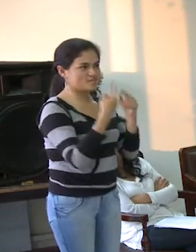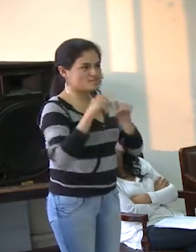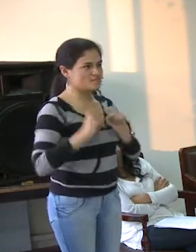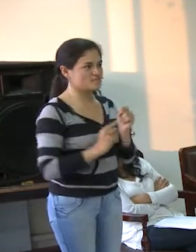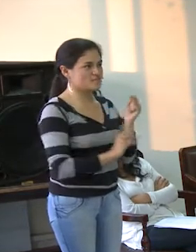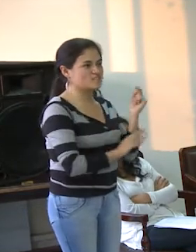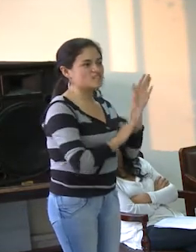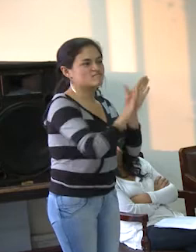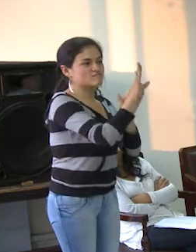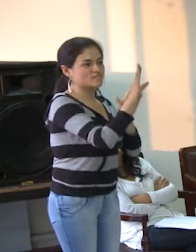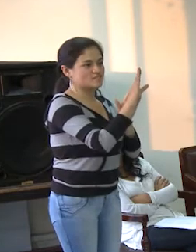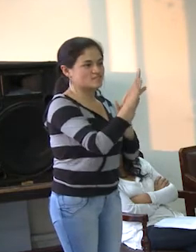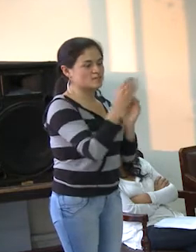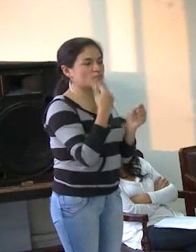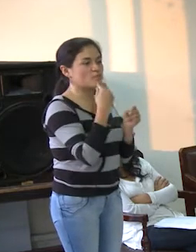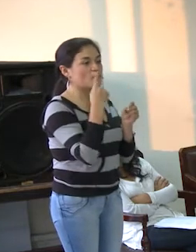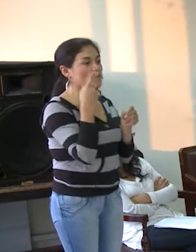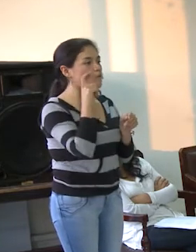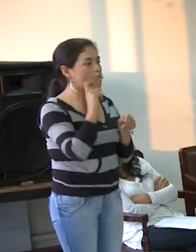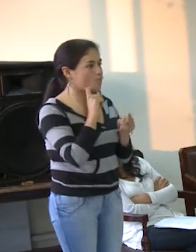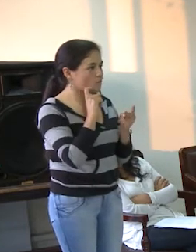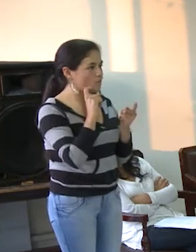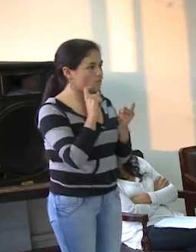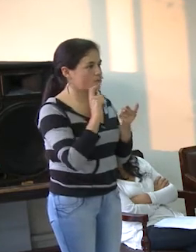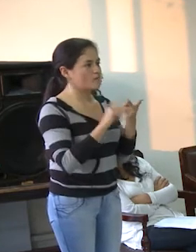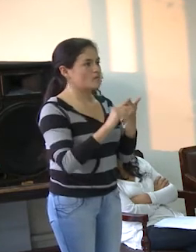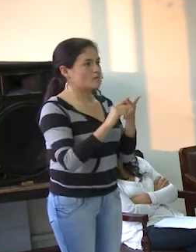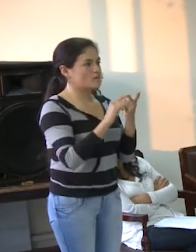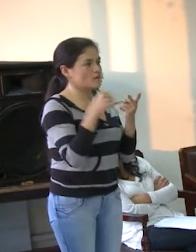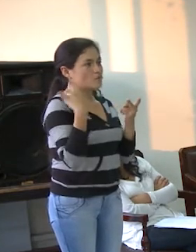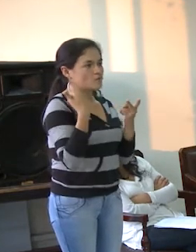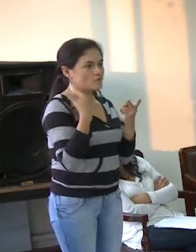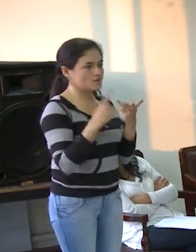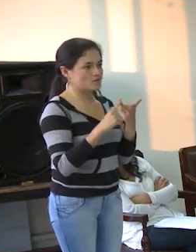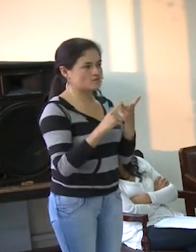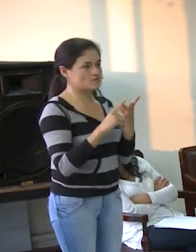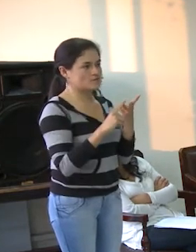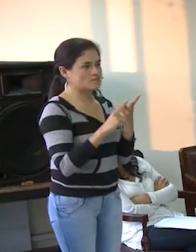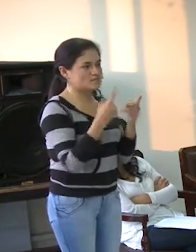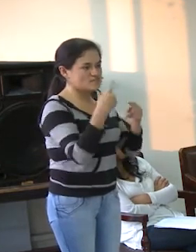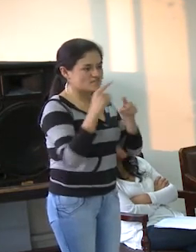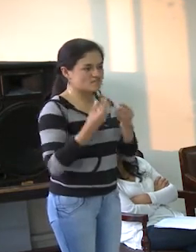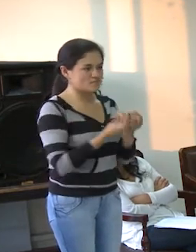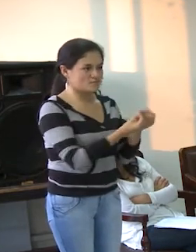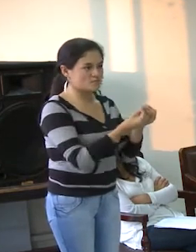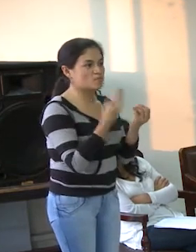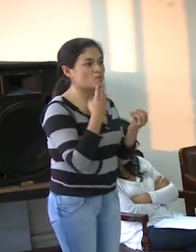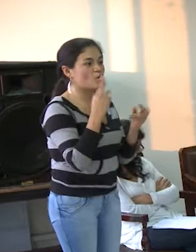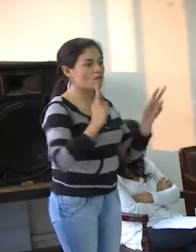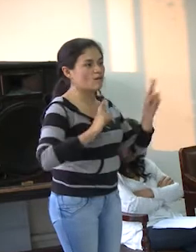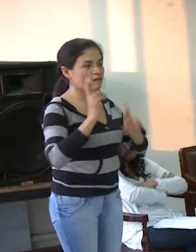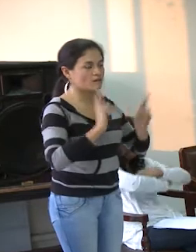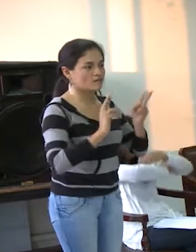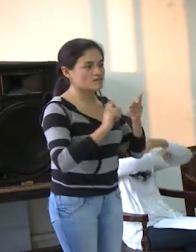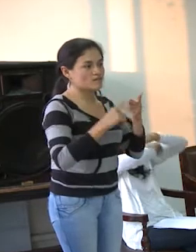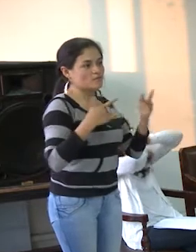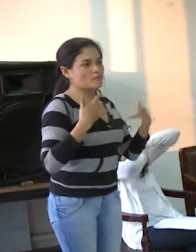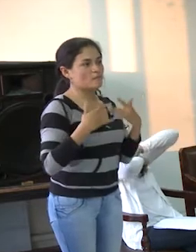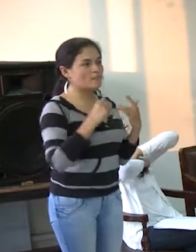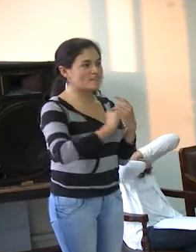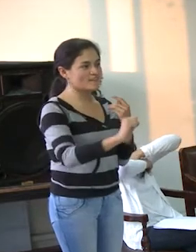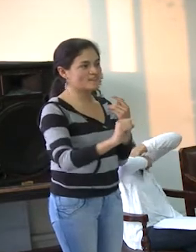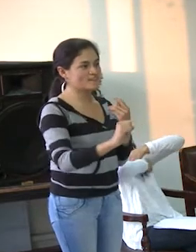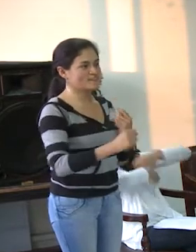periféricos. Hablamos de género, hablamos de jóvenes, de la recreación como derecho, la educación de adultos